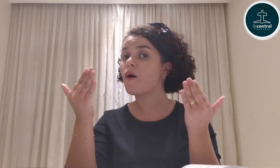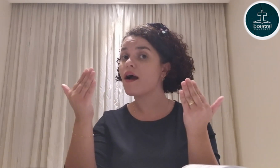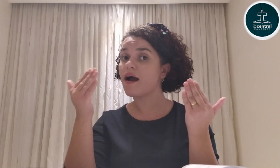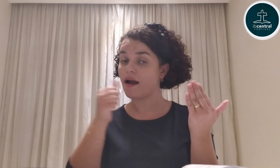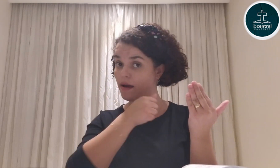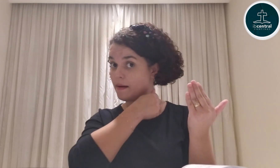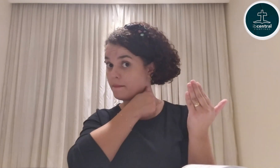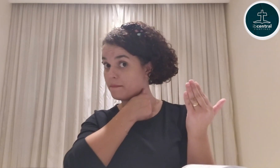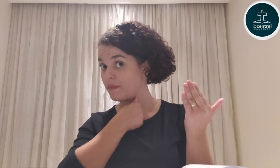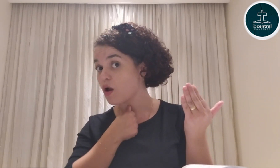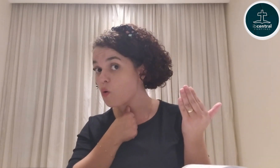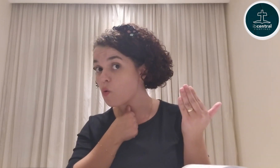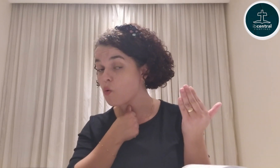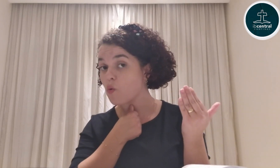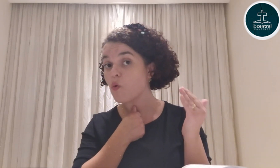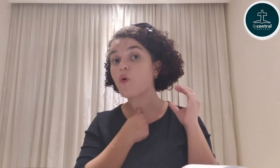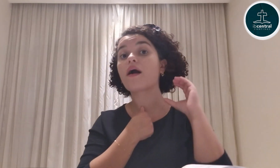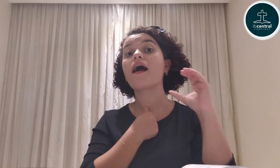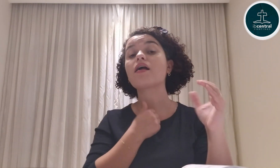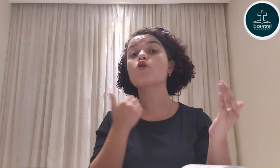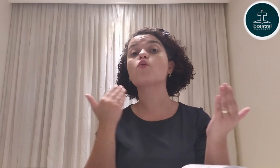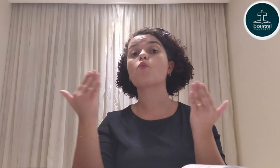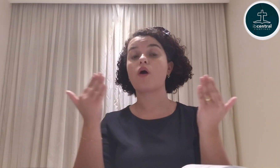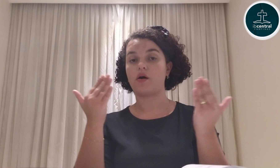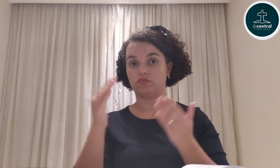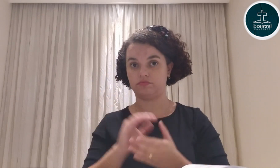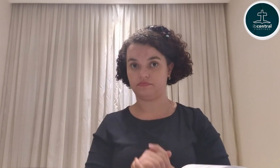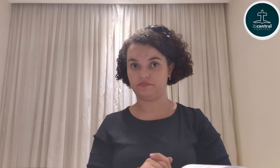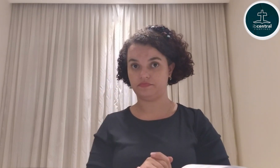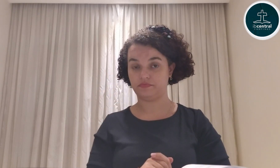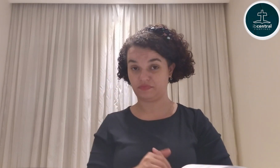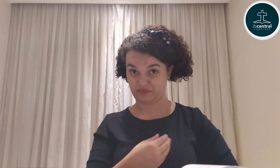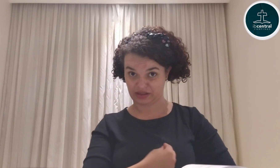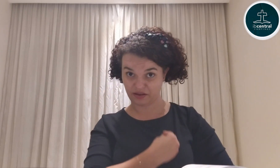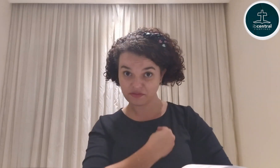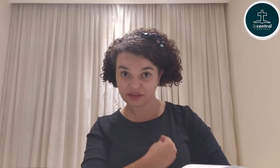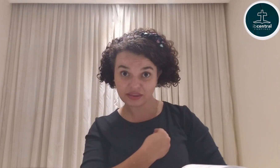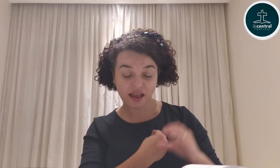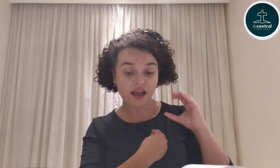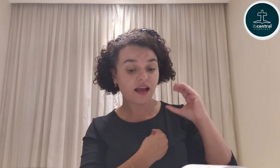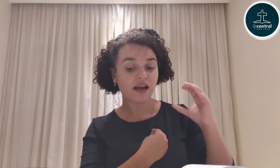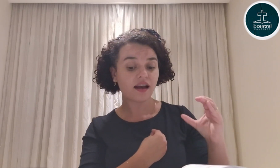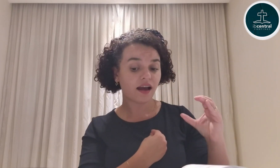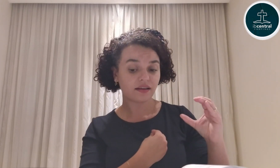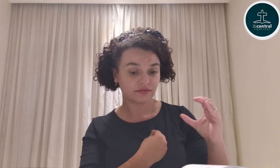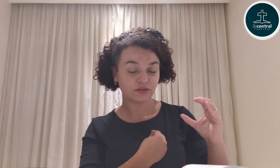E você? A qual vida você quer ter igual? A de Abel ou a de Caim?